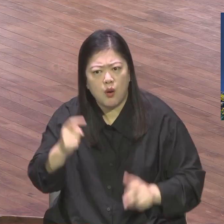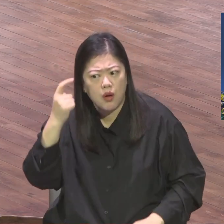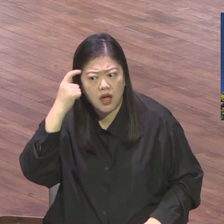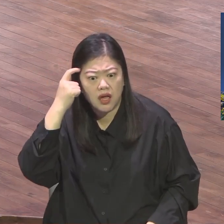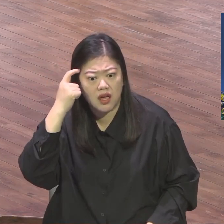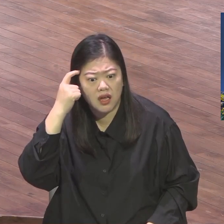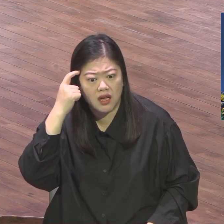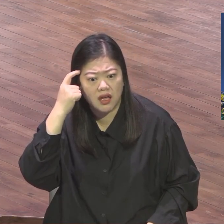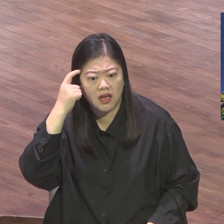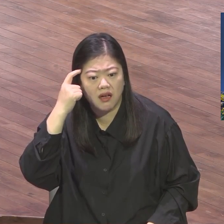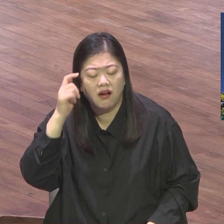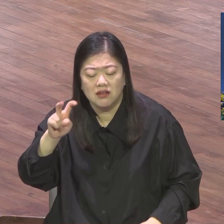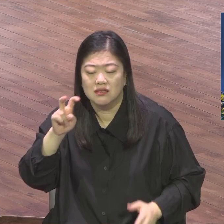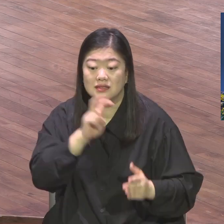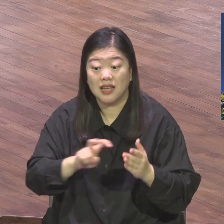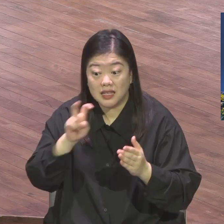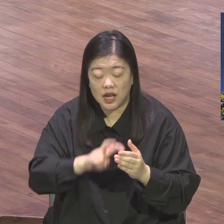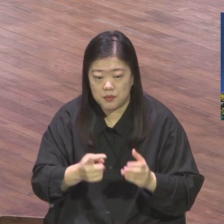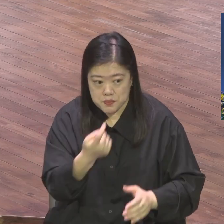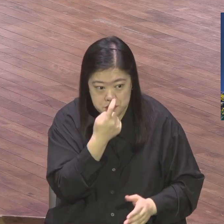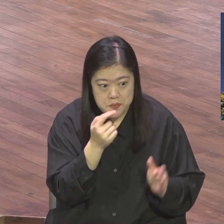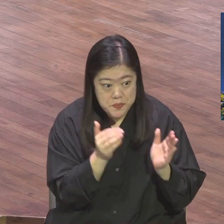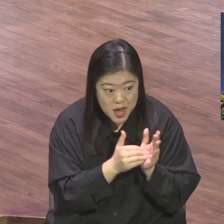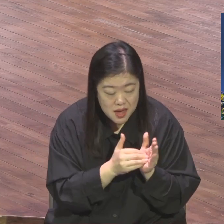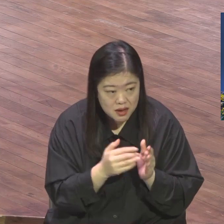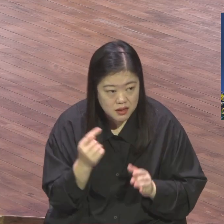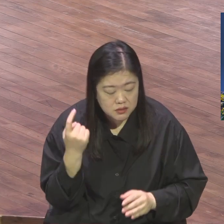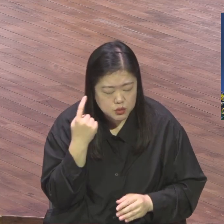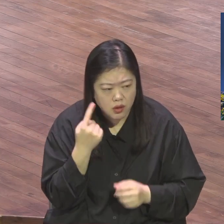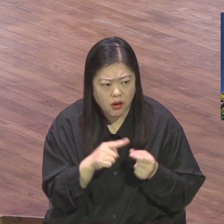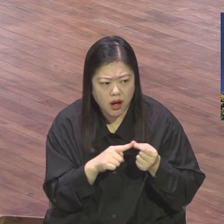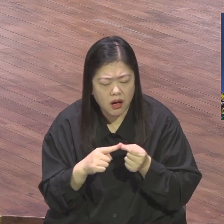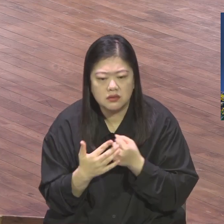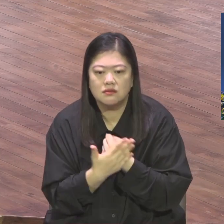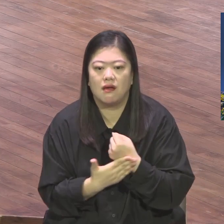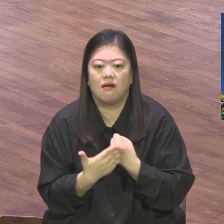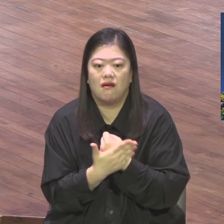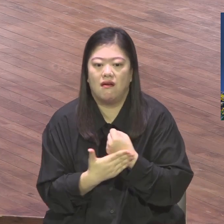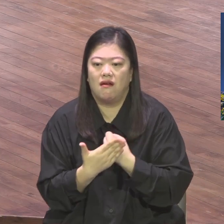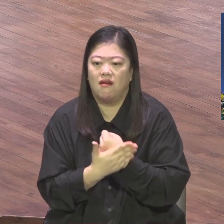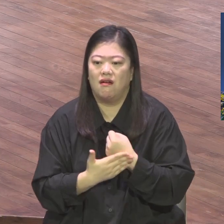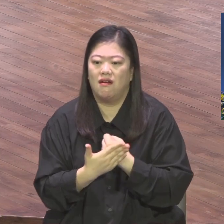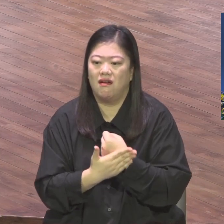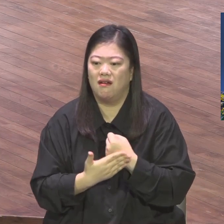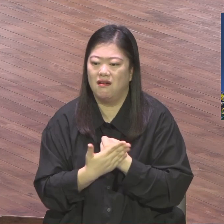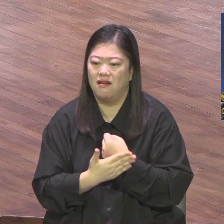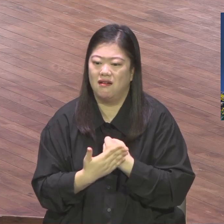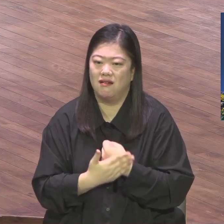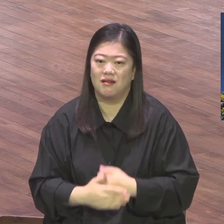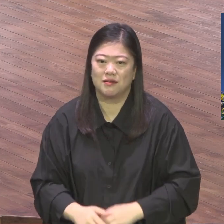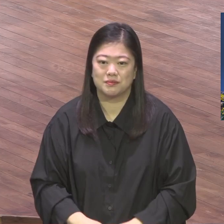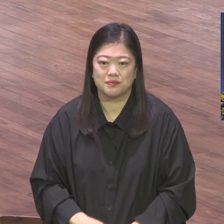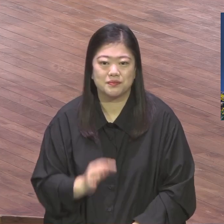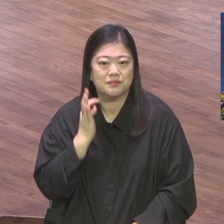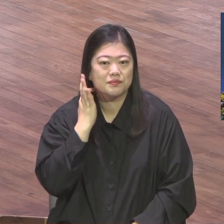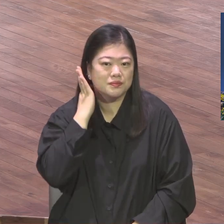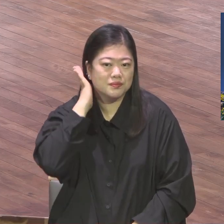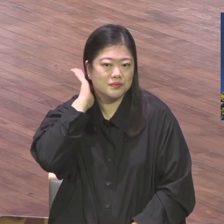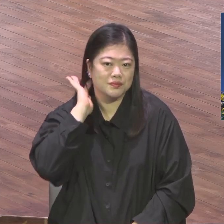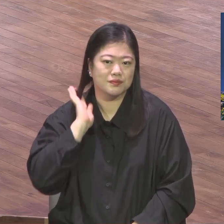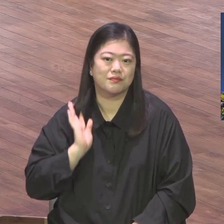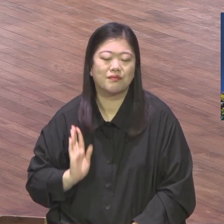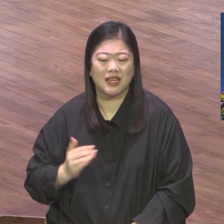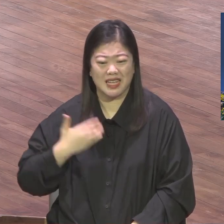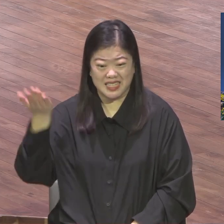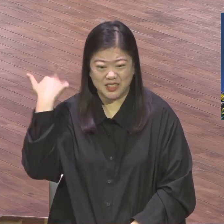찬양을 제가 한 몇 달 불렀어요. 하루에 한 이게 멀리 회사 일 때문에 갈